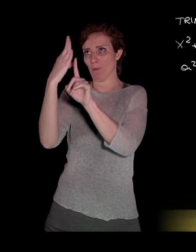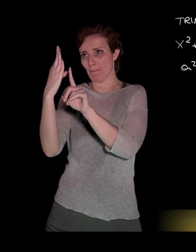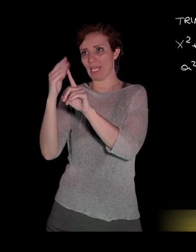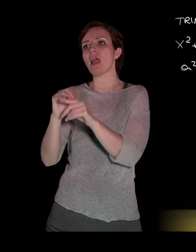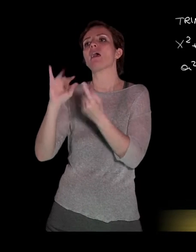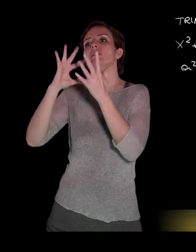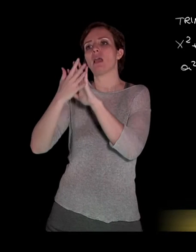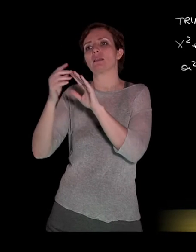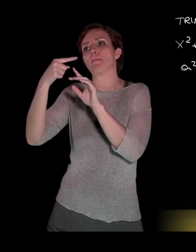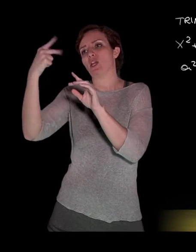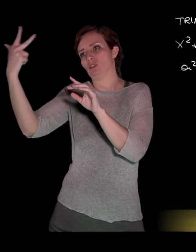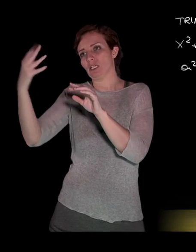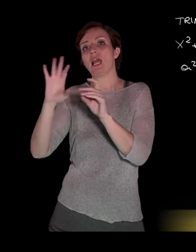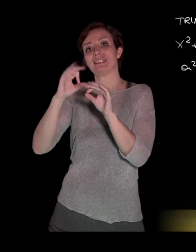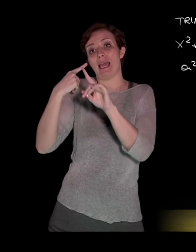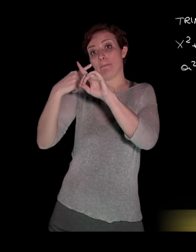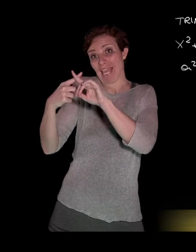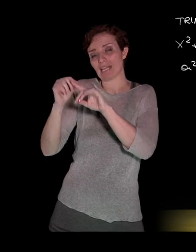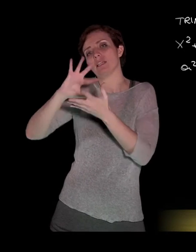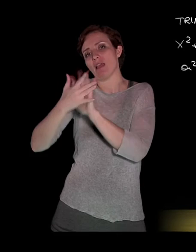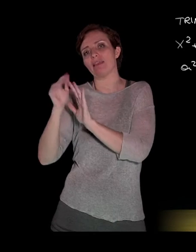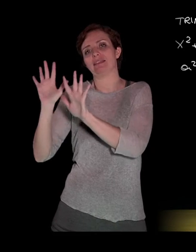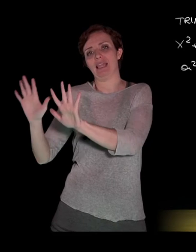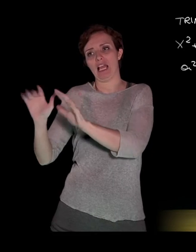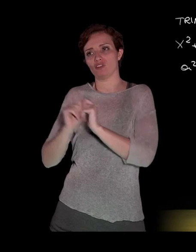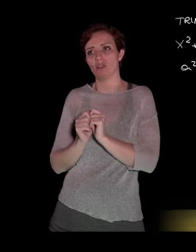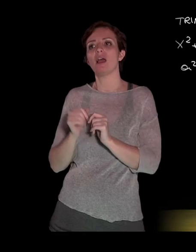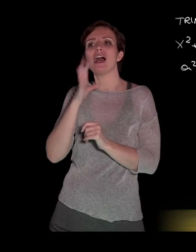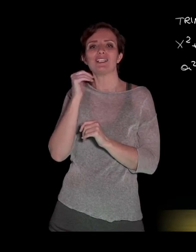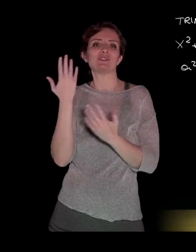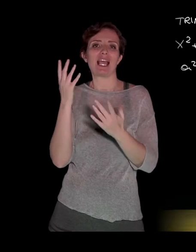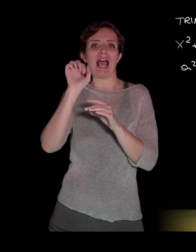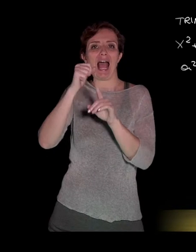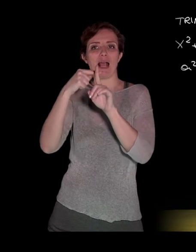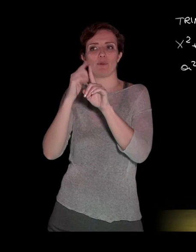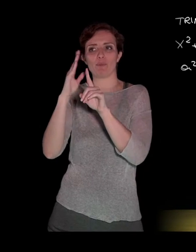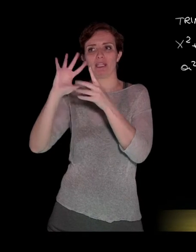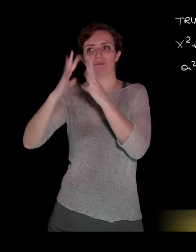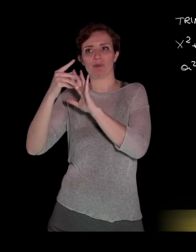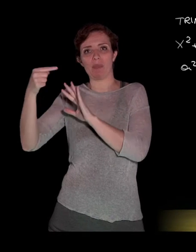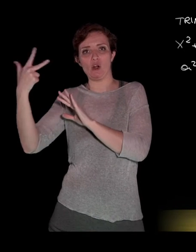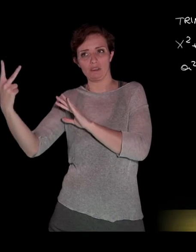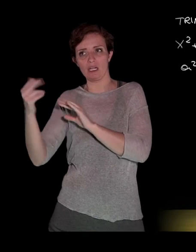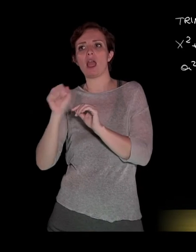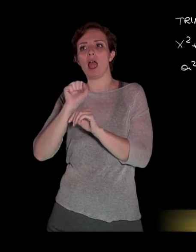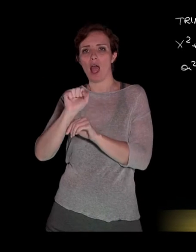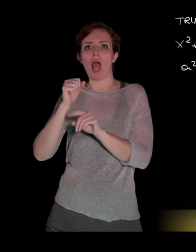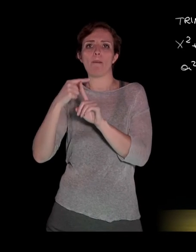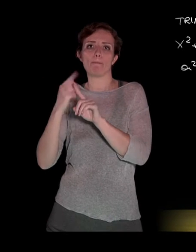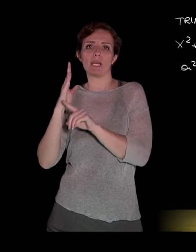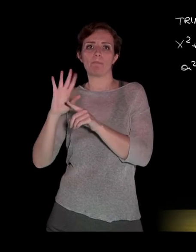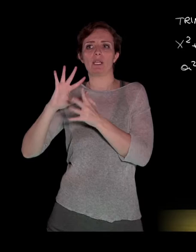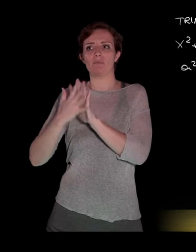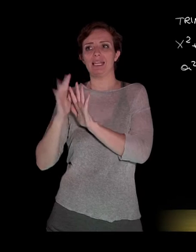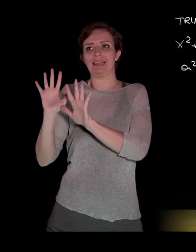valore - 3 e il prodotto - 10 quindi a + b deve fare - 3 e a * b deve fare 10 col